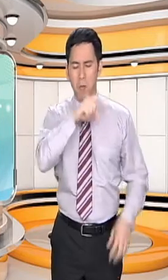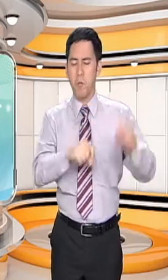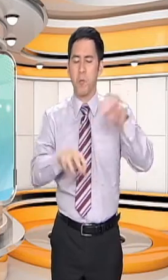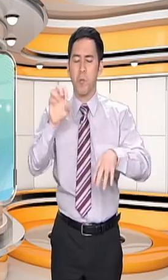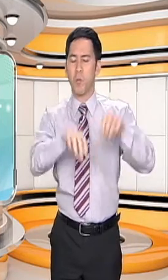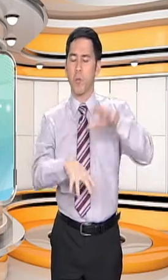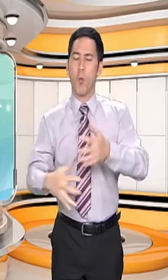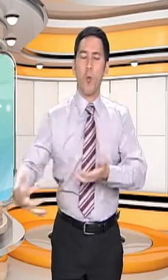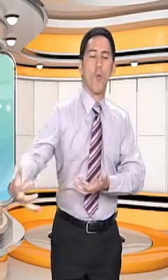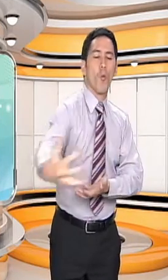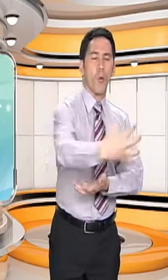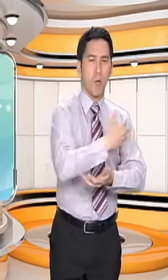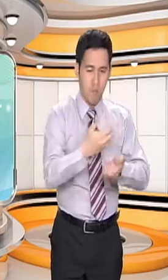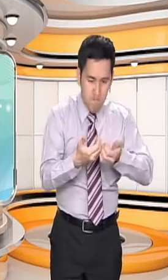的先进国家。